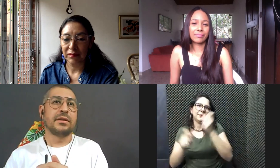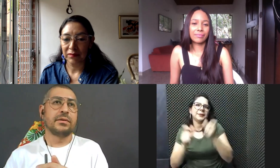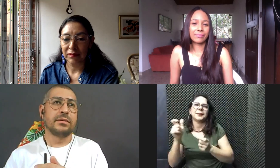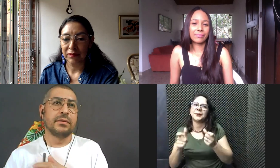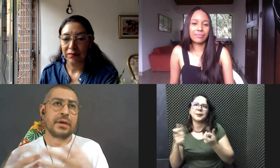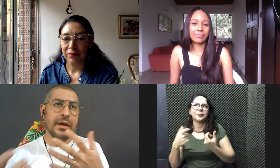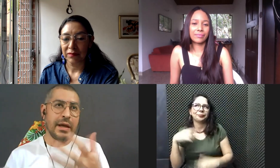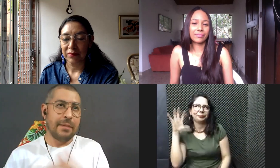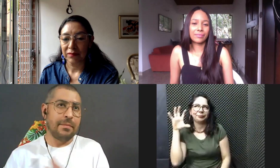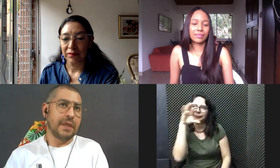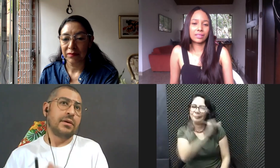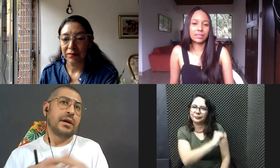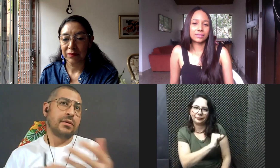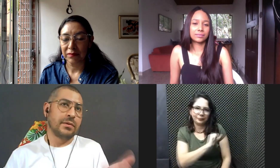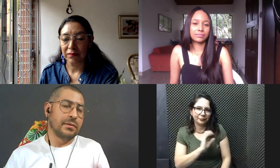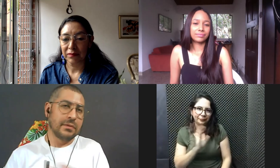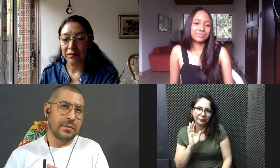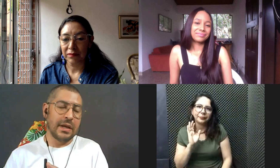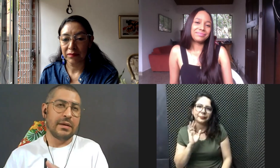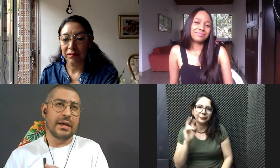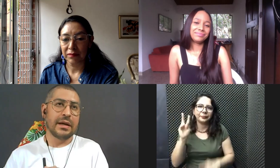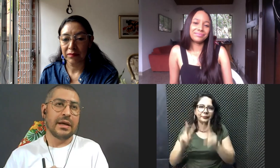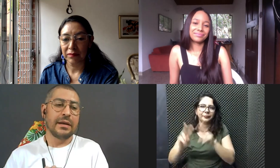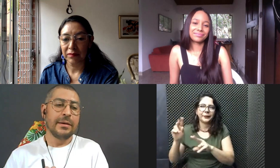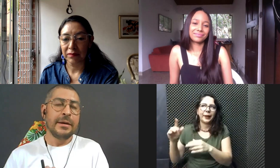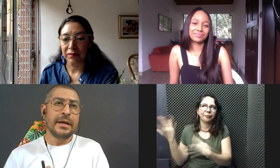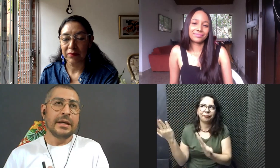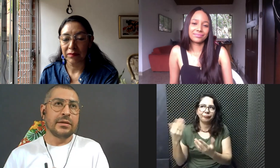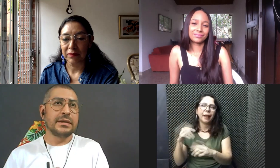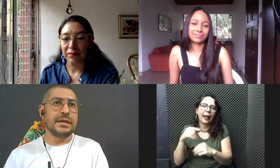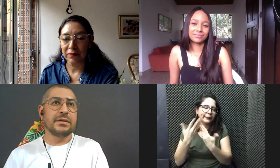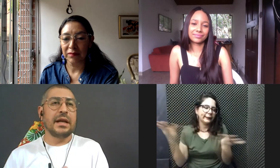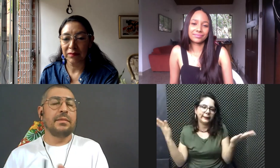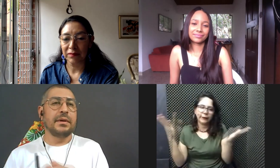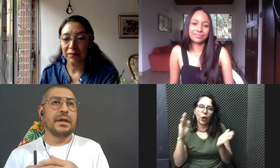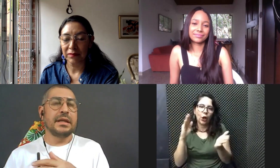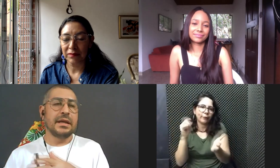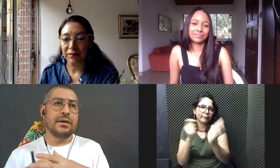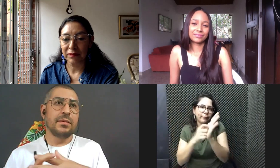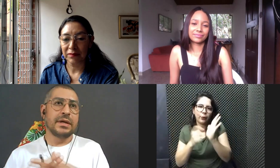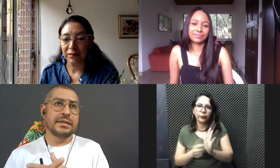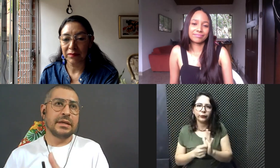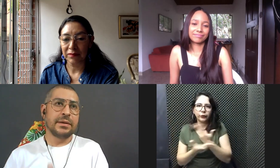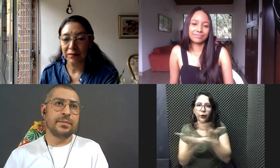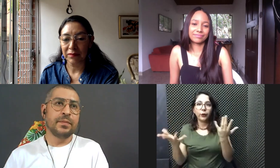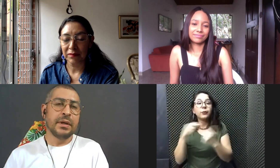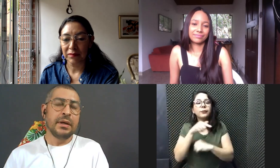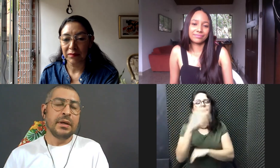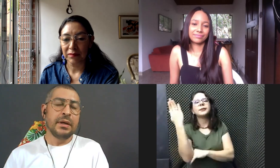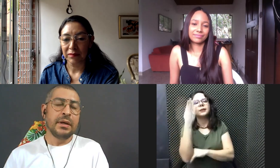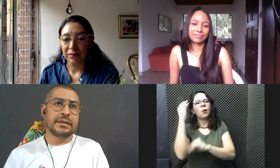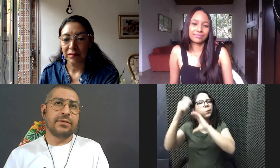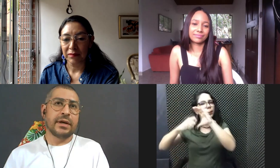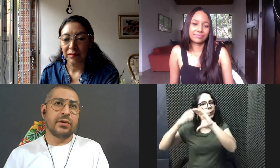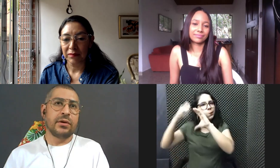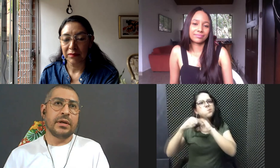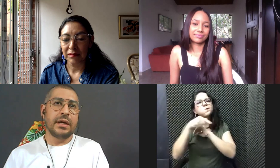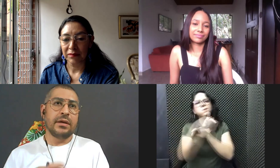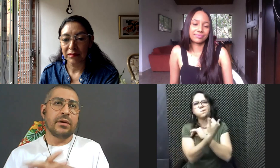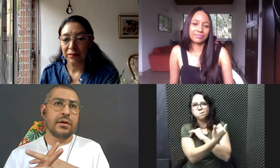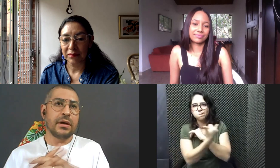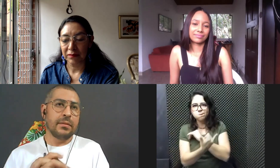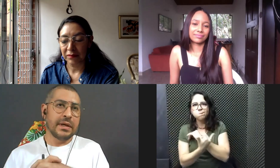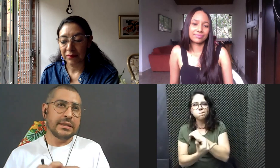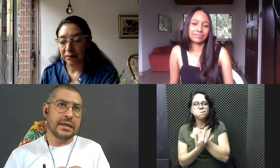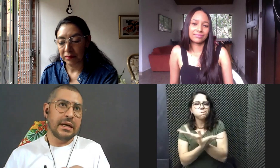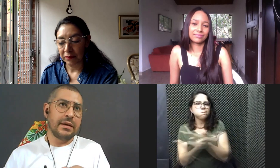identificado tanto en la película como en la vida real. Entonces, sí, o sea, la película tiene como ese factor y